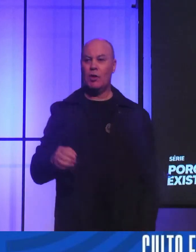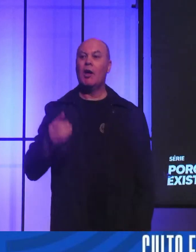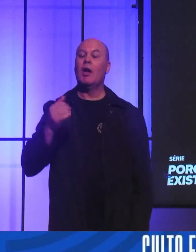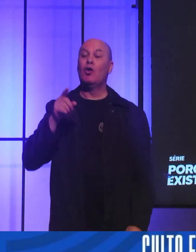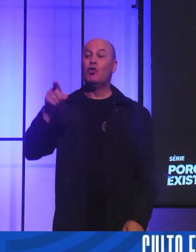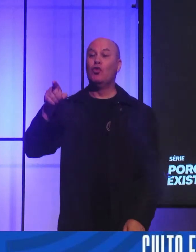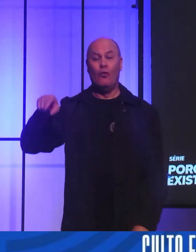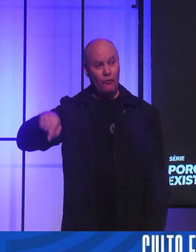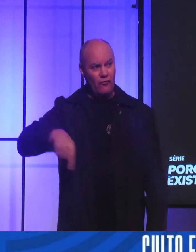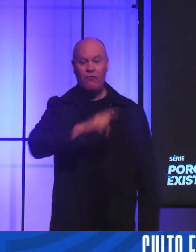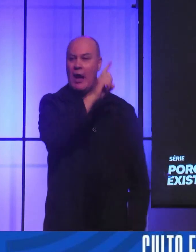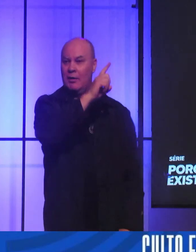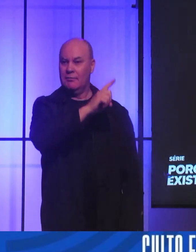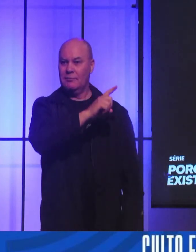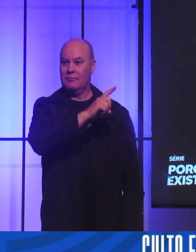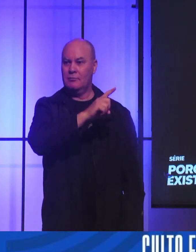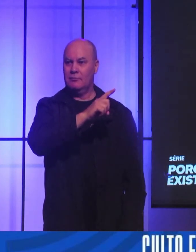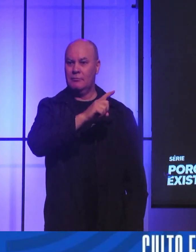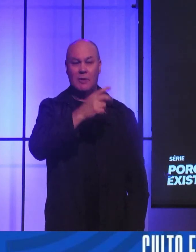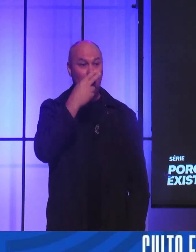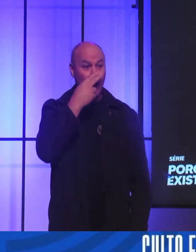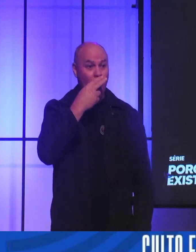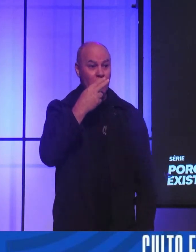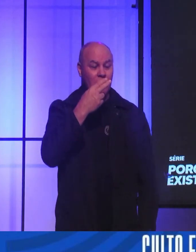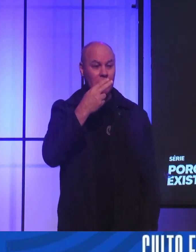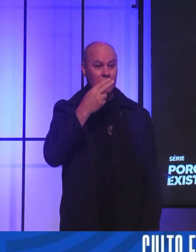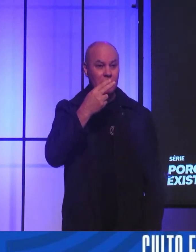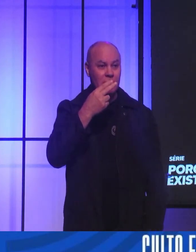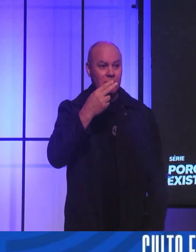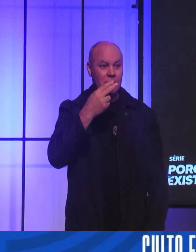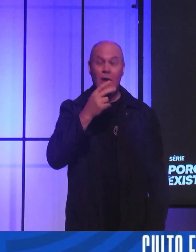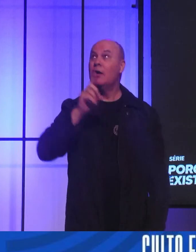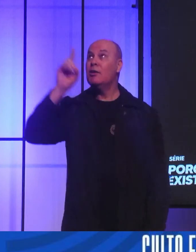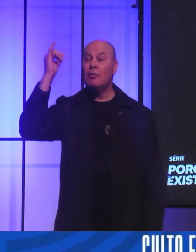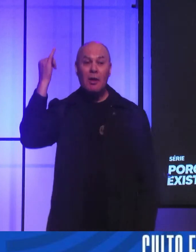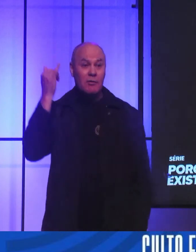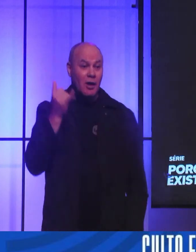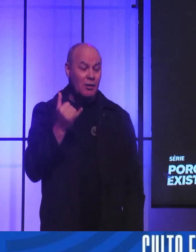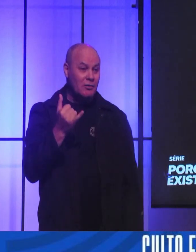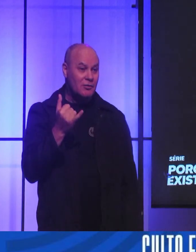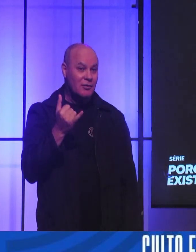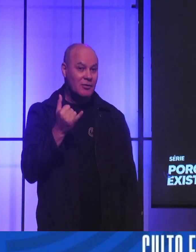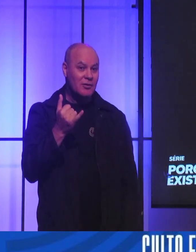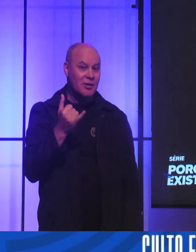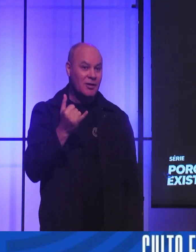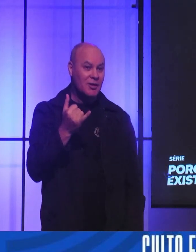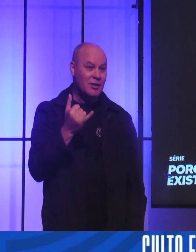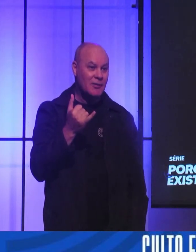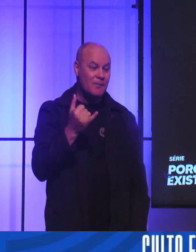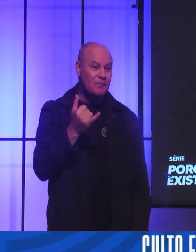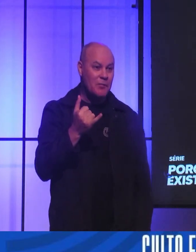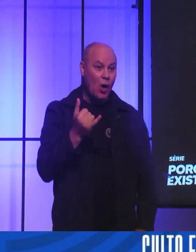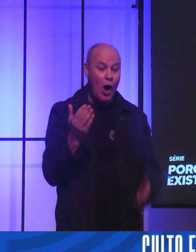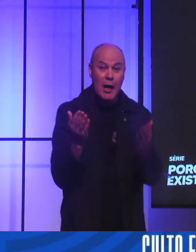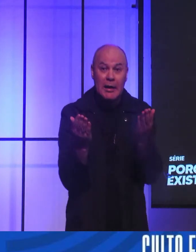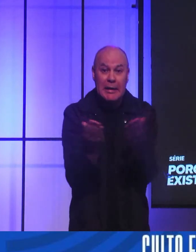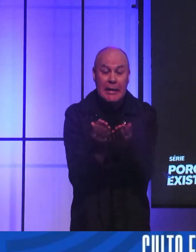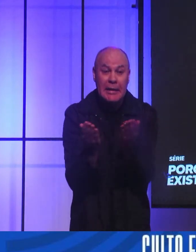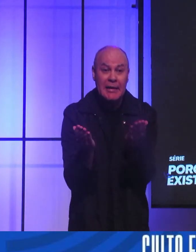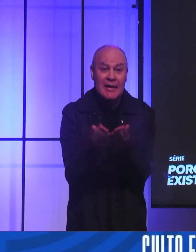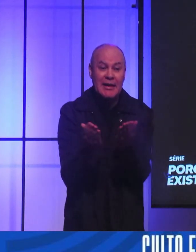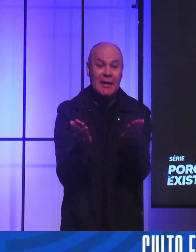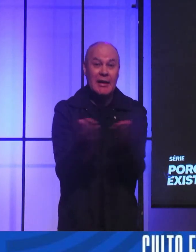eu quero que você vá até aquele lugar e diga isso. É isso que Deus está dizendo. Ser cristão, conhecer a